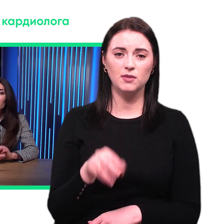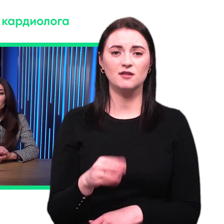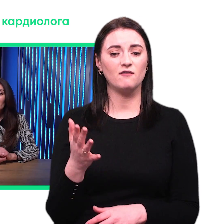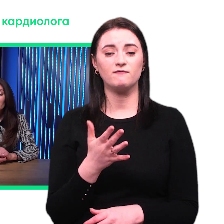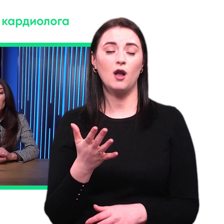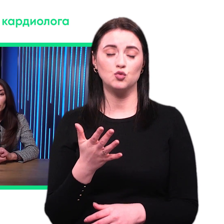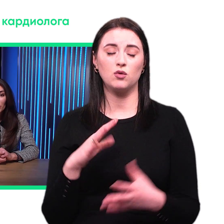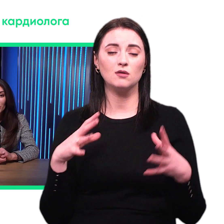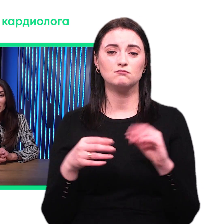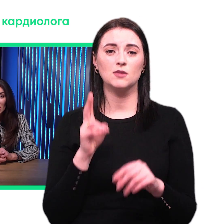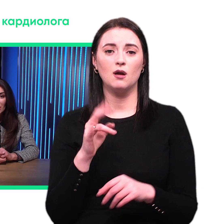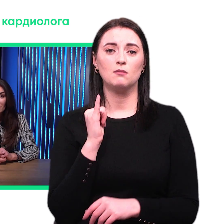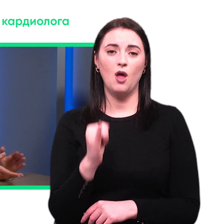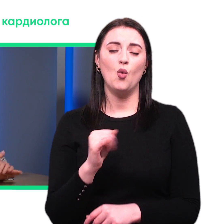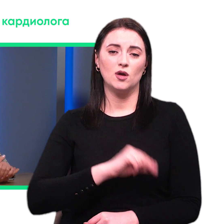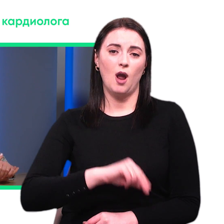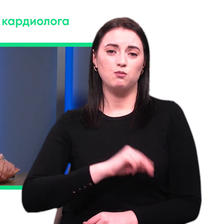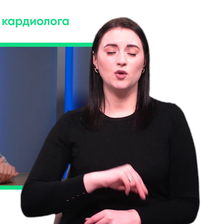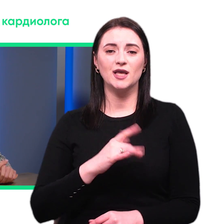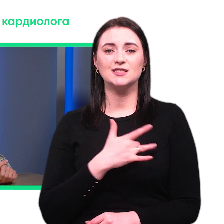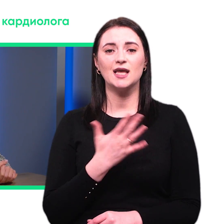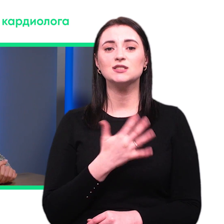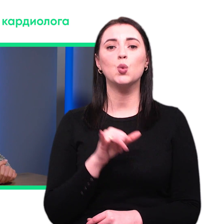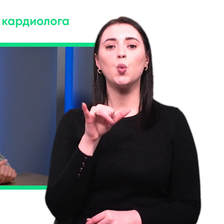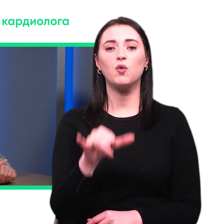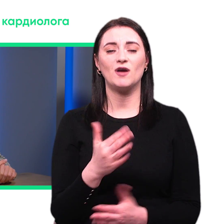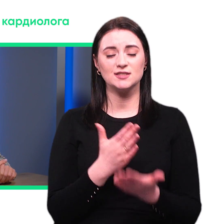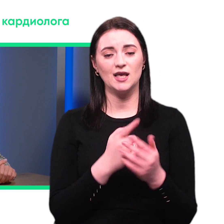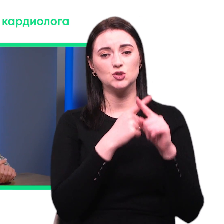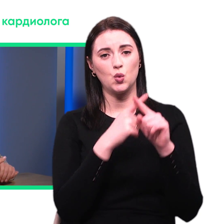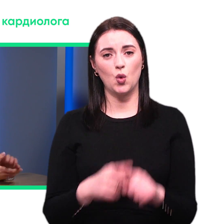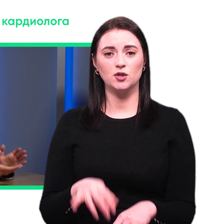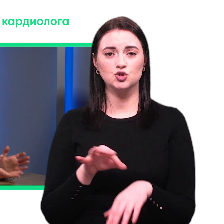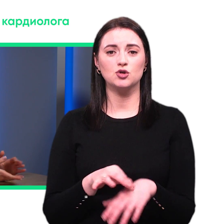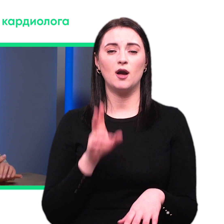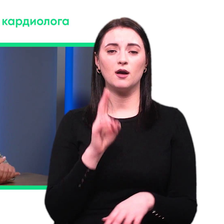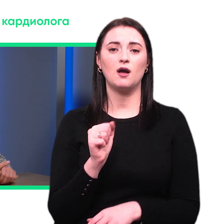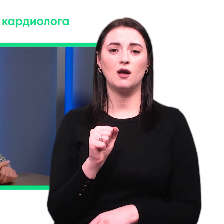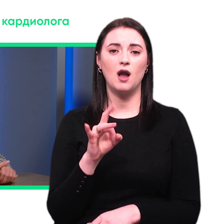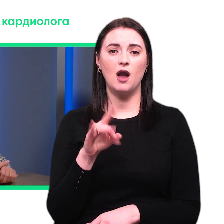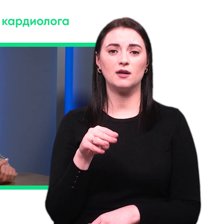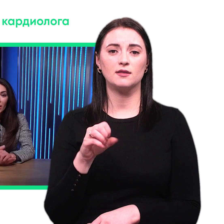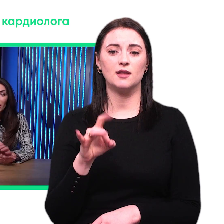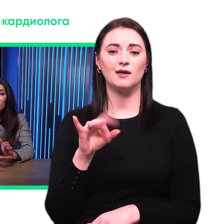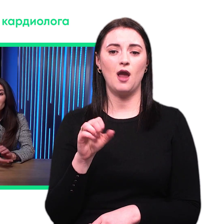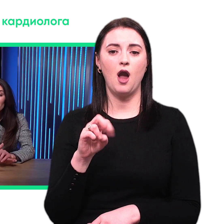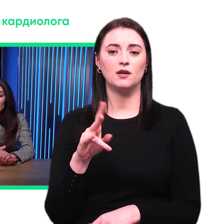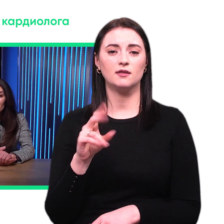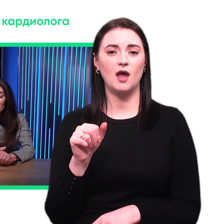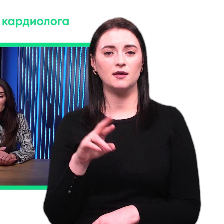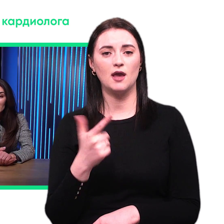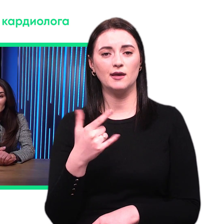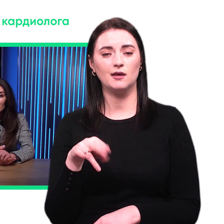очередь, приводят к плохой работе сердца. Если у вас есть хронические заболевания, такие как артериальная гипертензия,